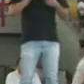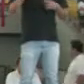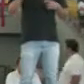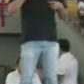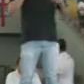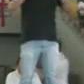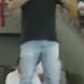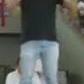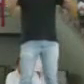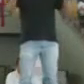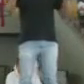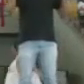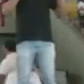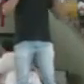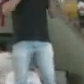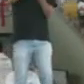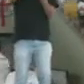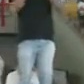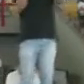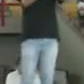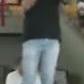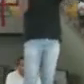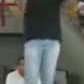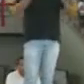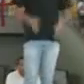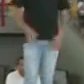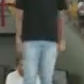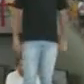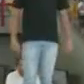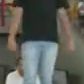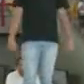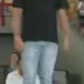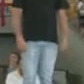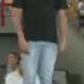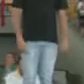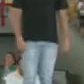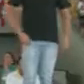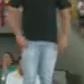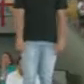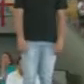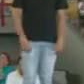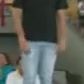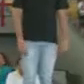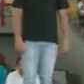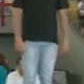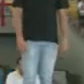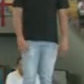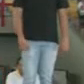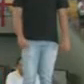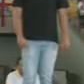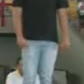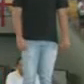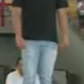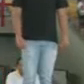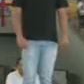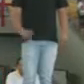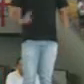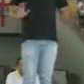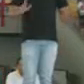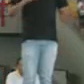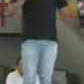do que está aí, é o que nós vamos começar agora. Tudo bem? Então vamos lá. Gente,